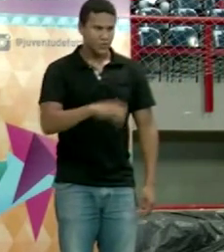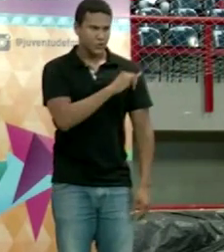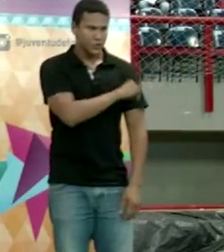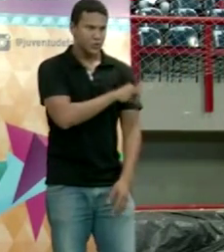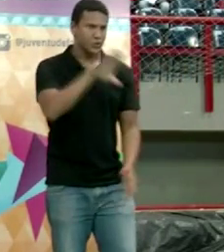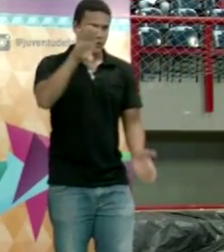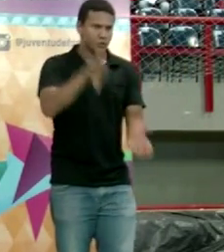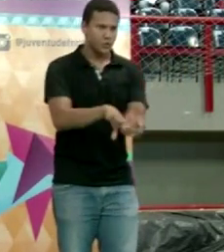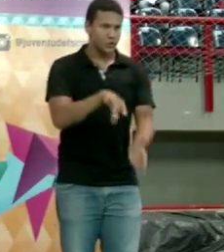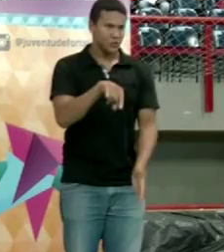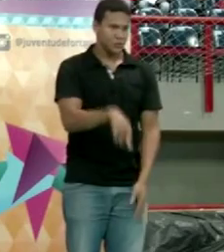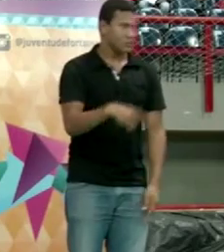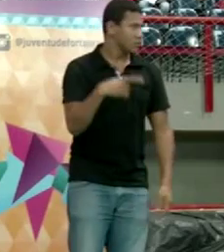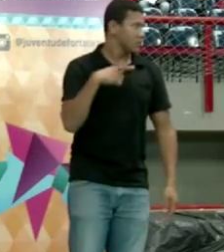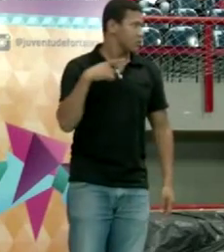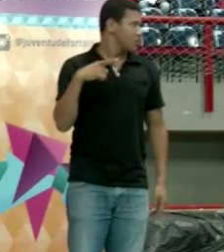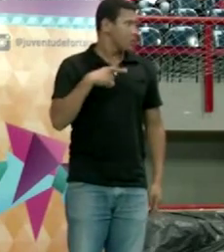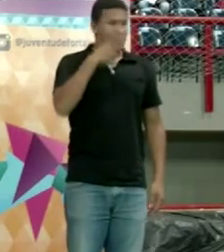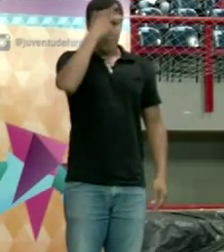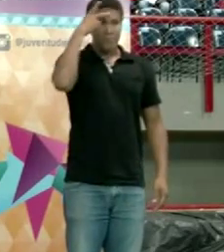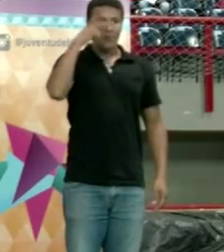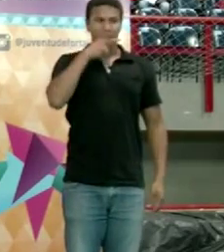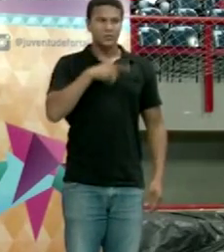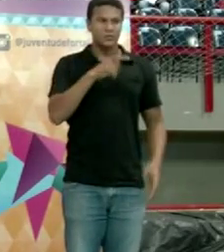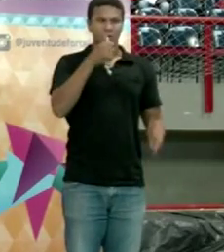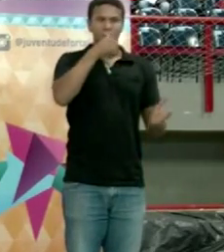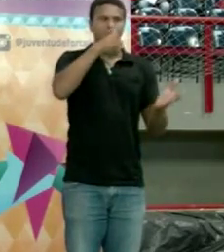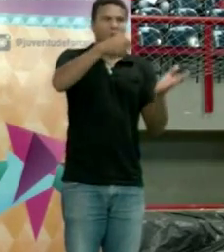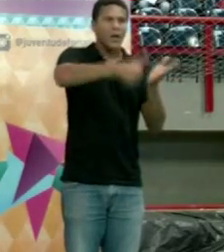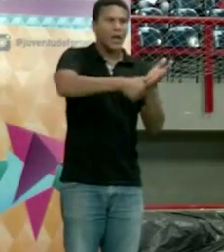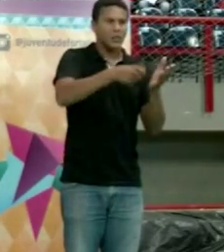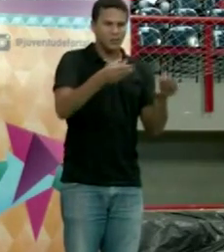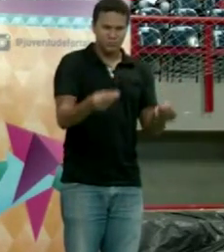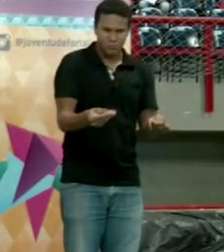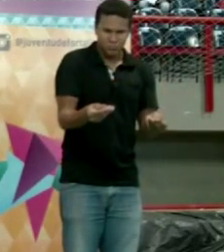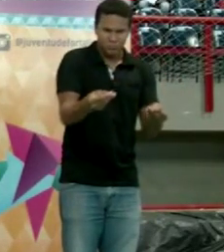um mensageiro entregou a ele uma carta.